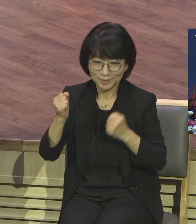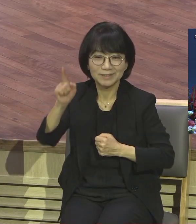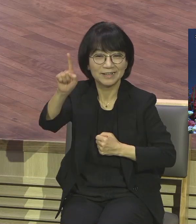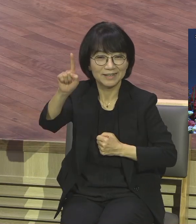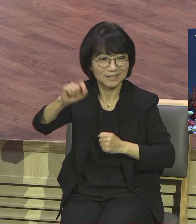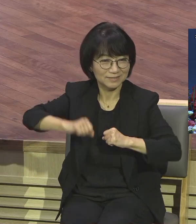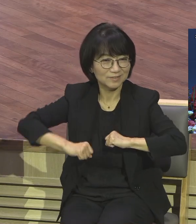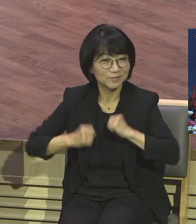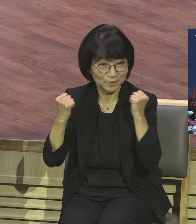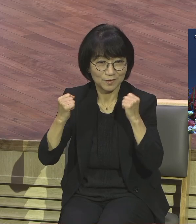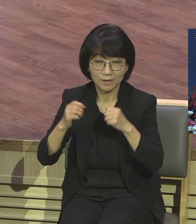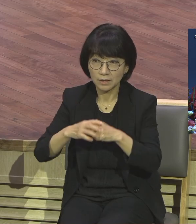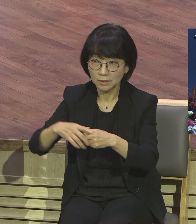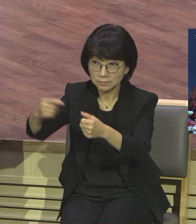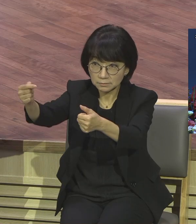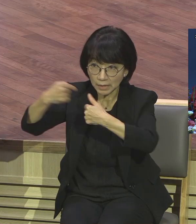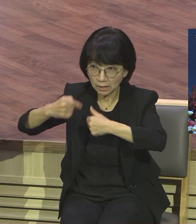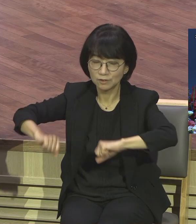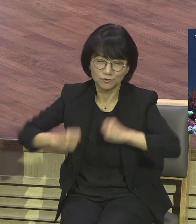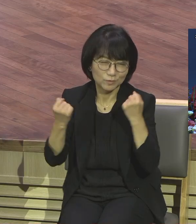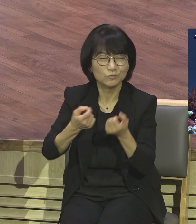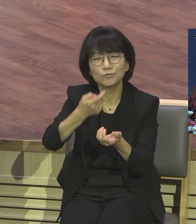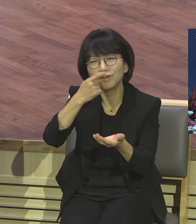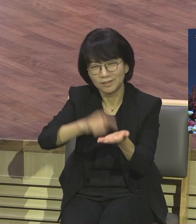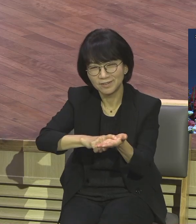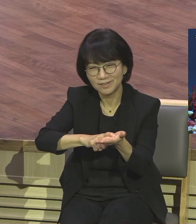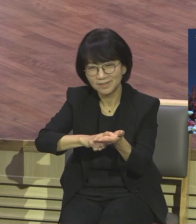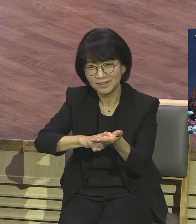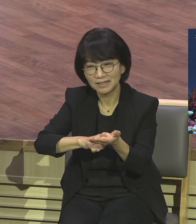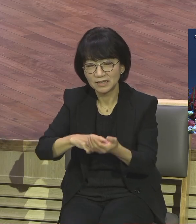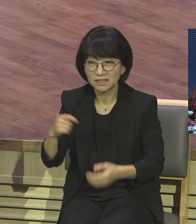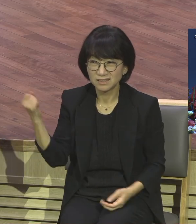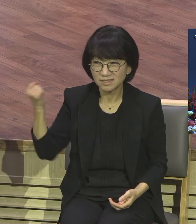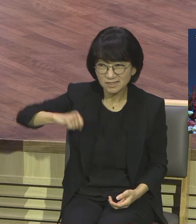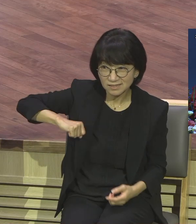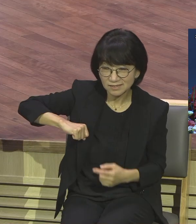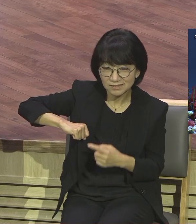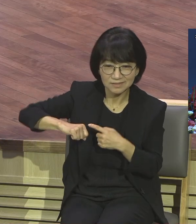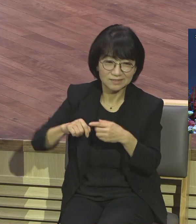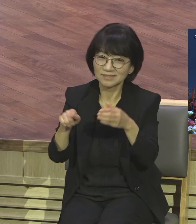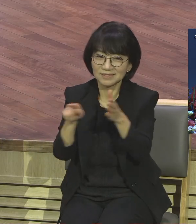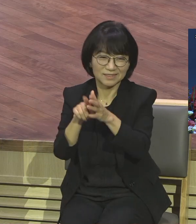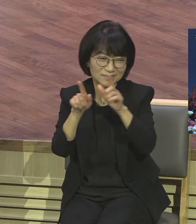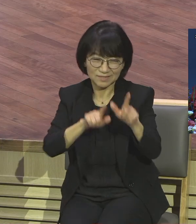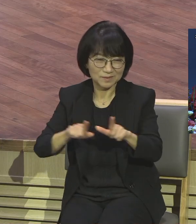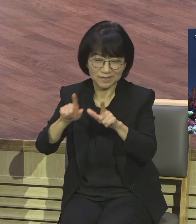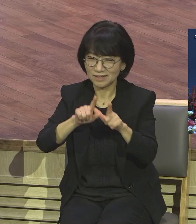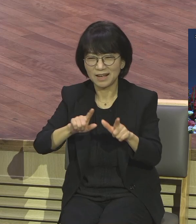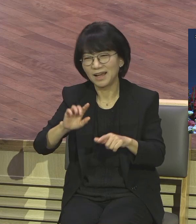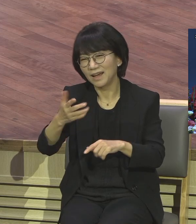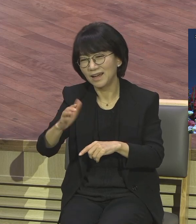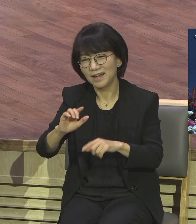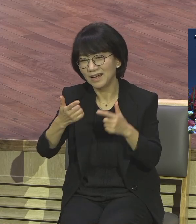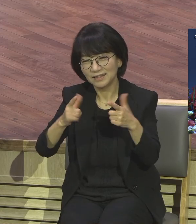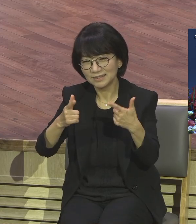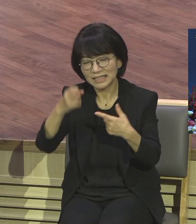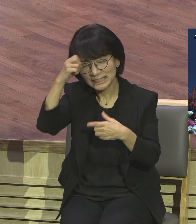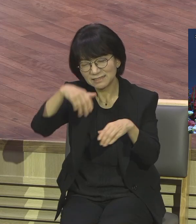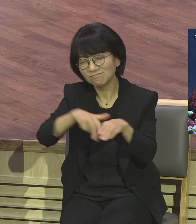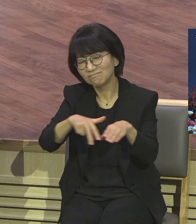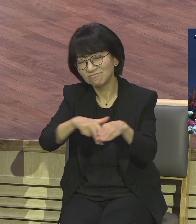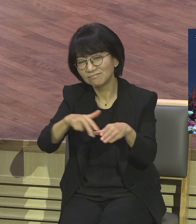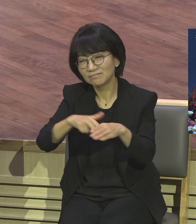힘들지. 순종하는 것이 신앙생활이에요. 순종 안 하는 것은 신앙생활 아니에요. 교회생활이에요, 그냥.